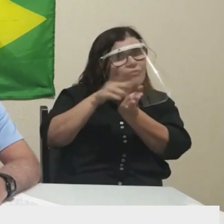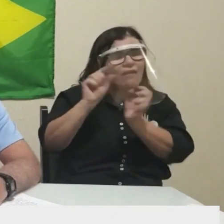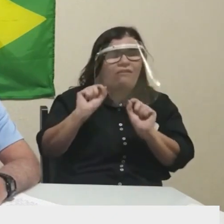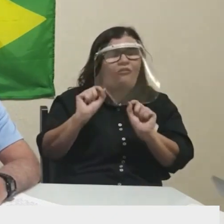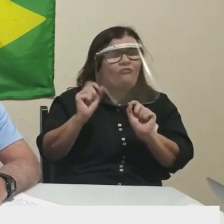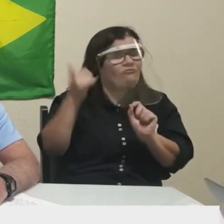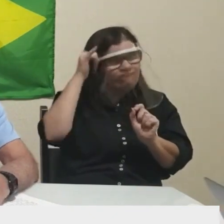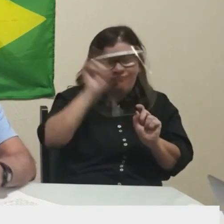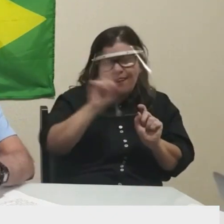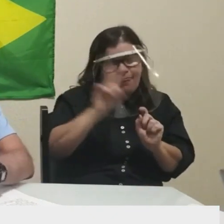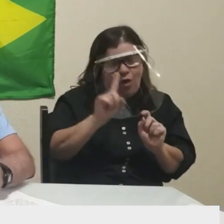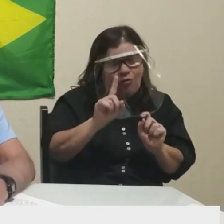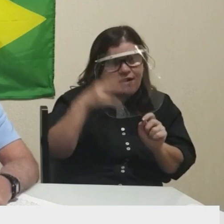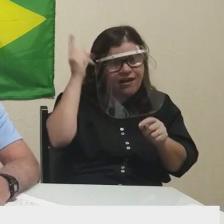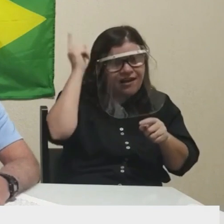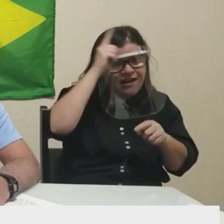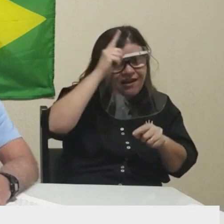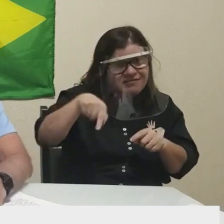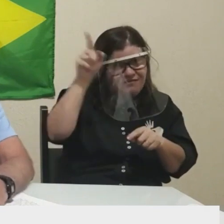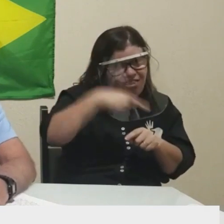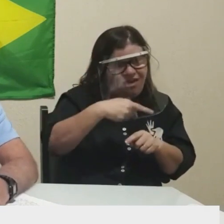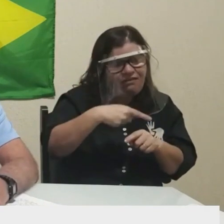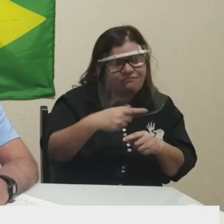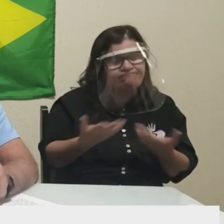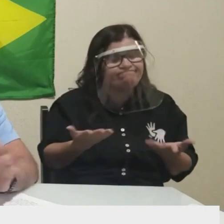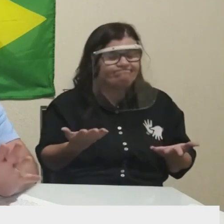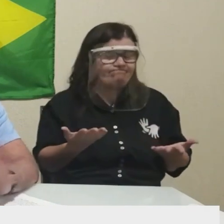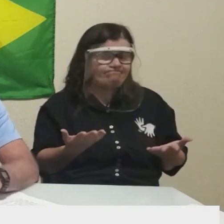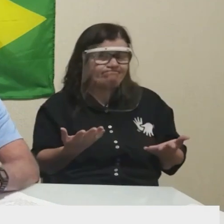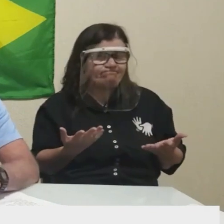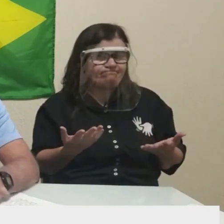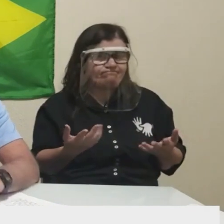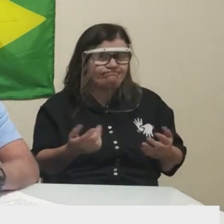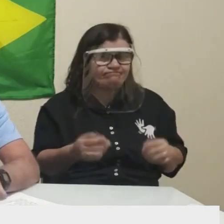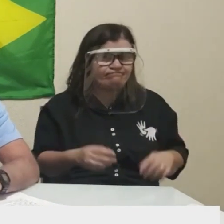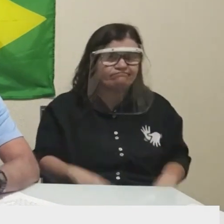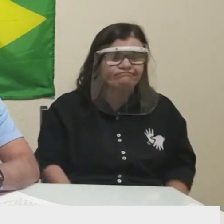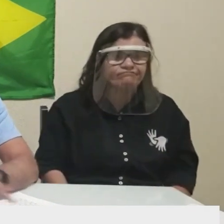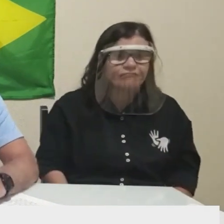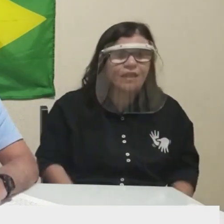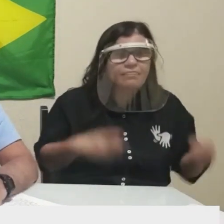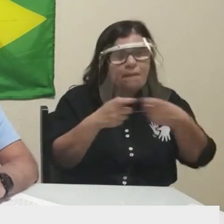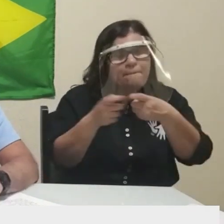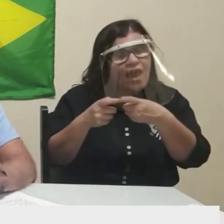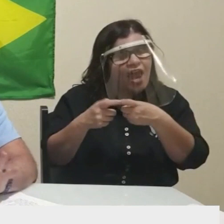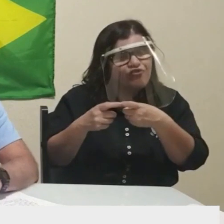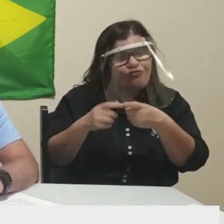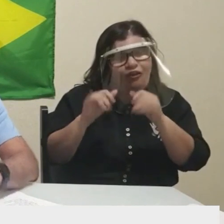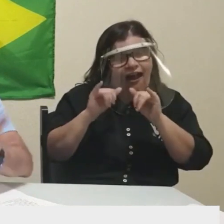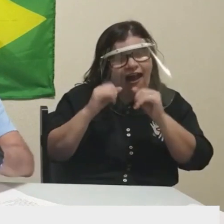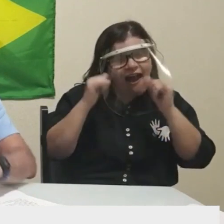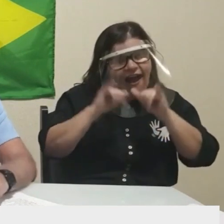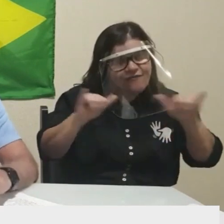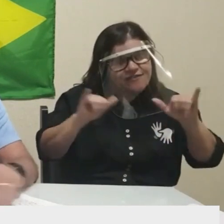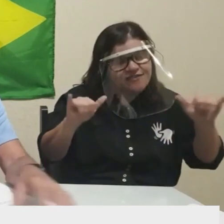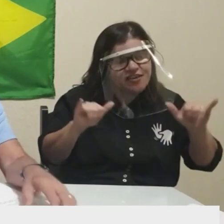Certo? Eu acho que tem que fazer uma campanha de conscientização. Você vê que tem muito médico dizendo já que essa máscara não protege bulhufas. Bulhufas, é